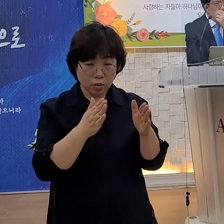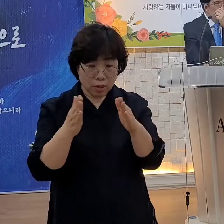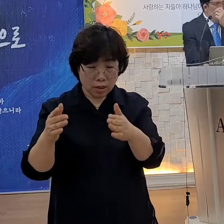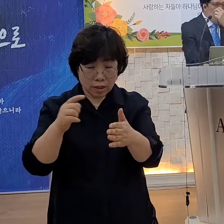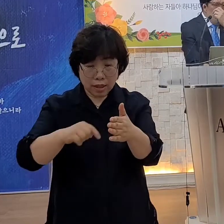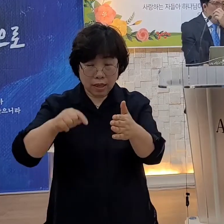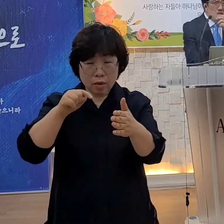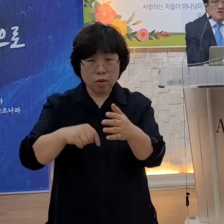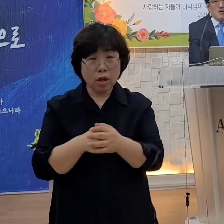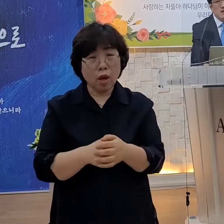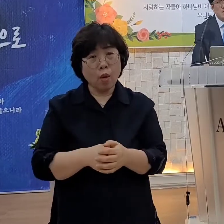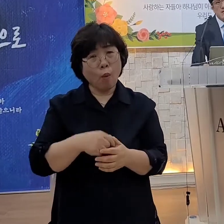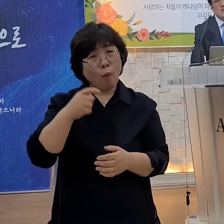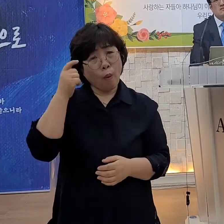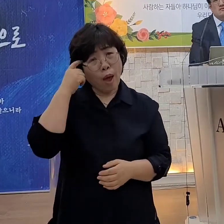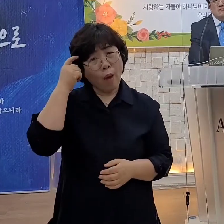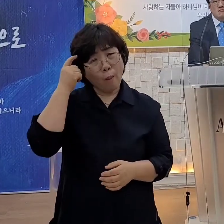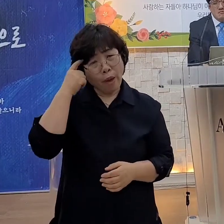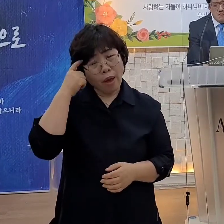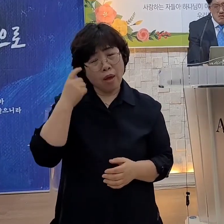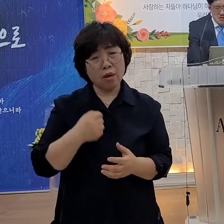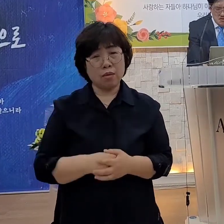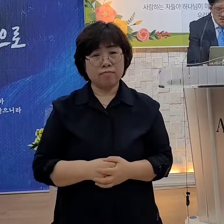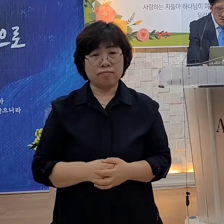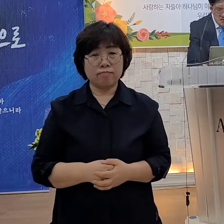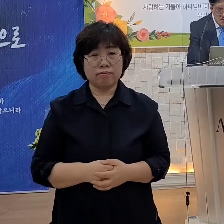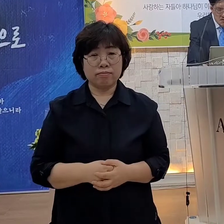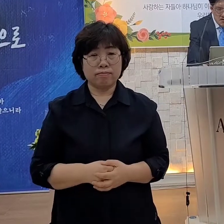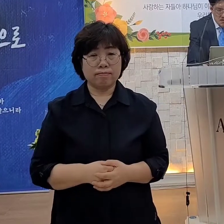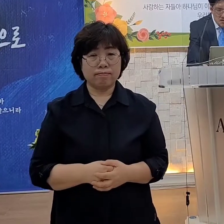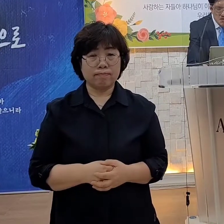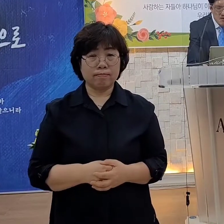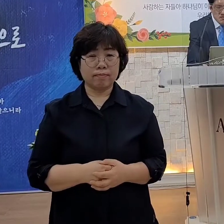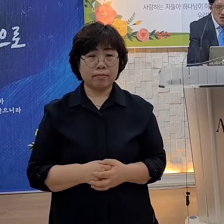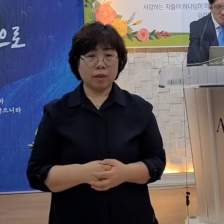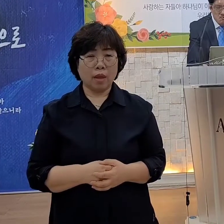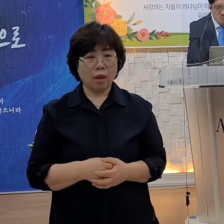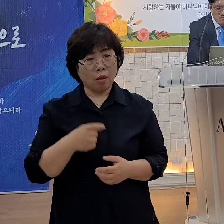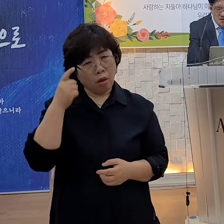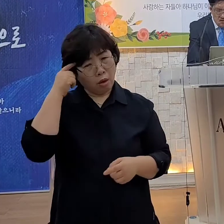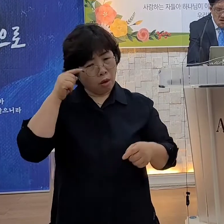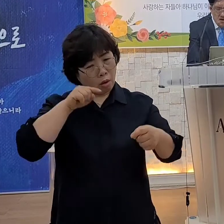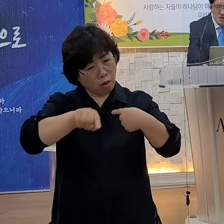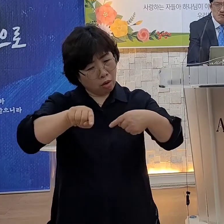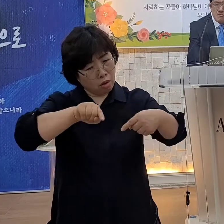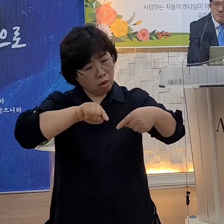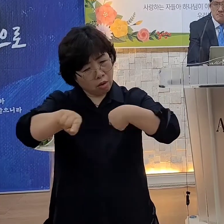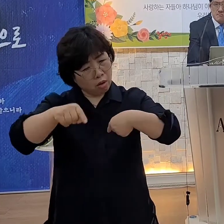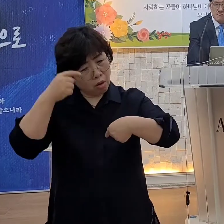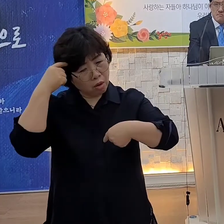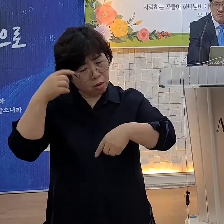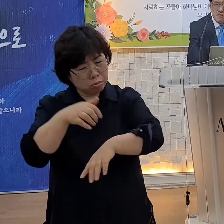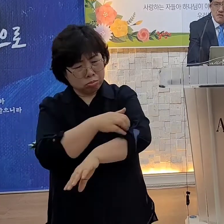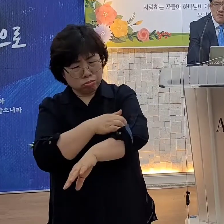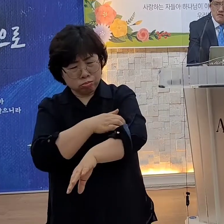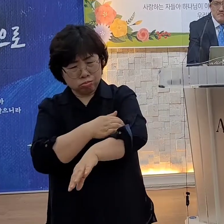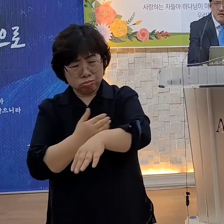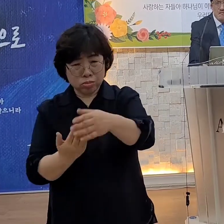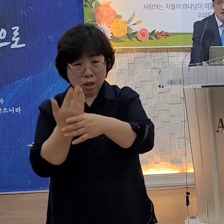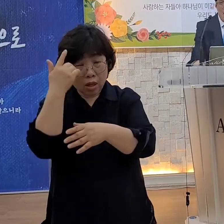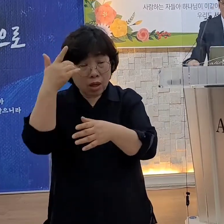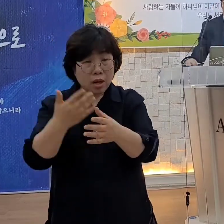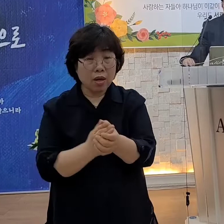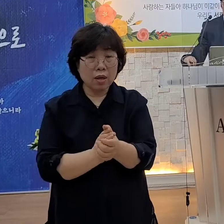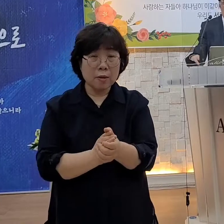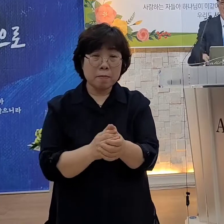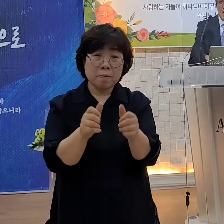속에서 왜 이렇게 사사건건 이렇게 의견이 맞지 않고 불편한가? 여러분,